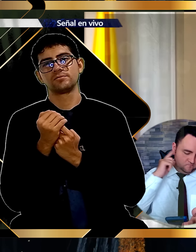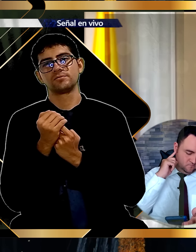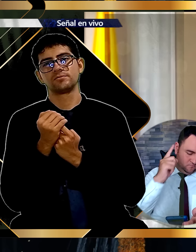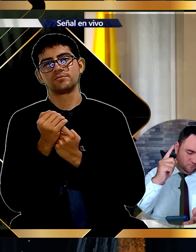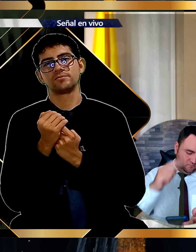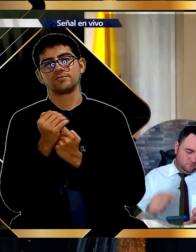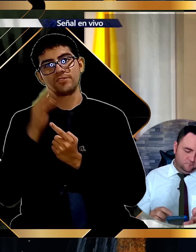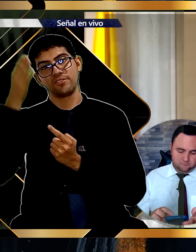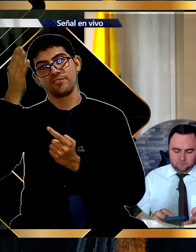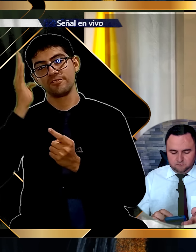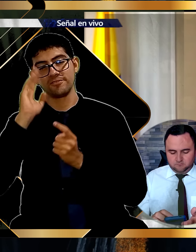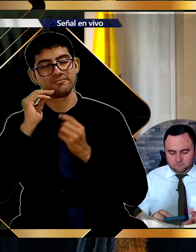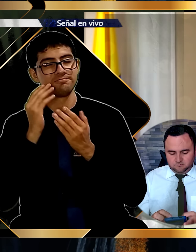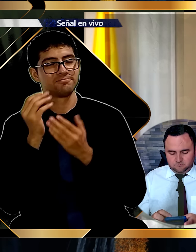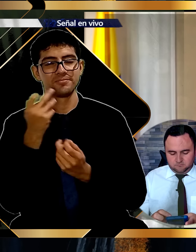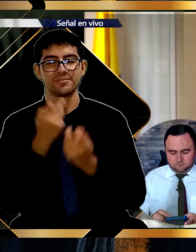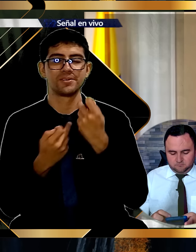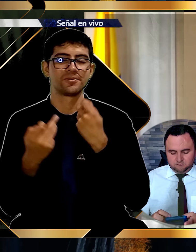Tengo quien me guarde.